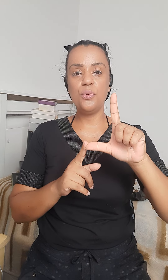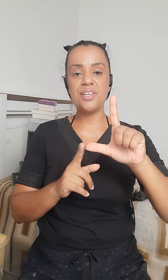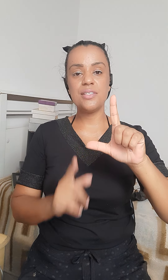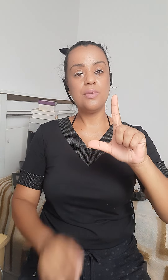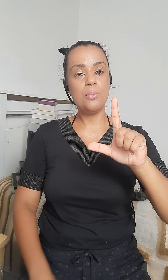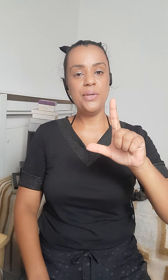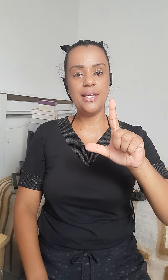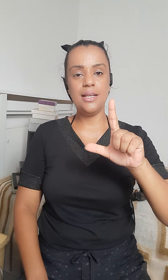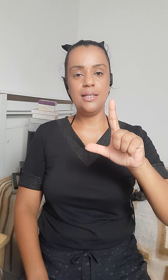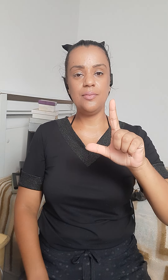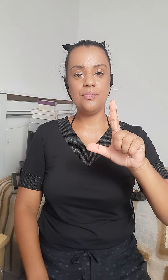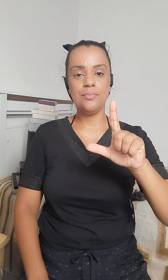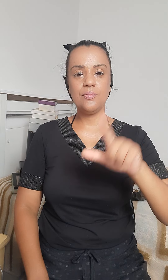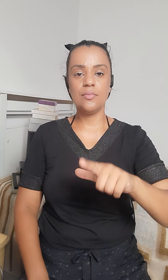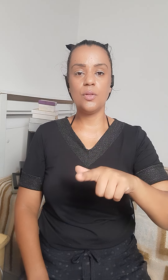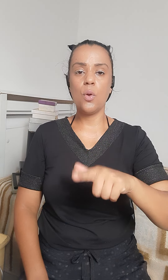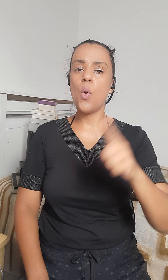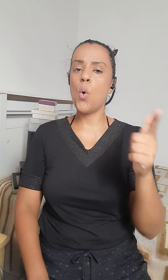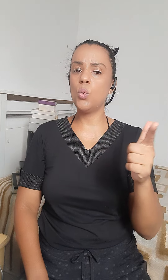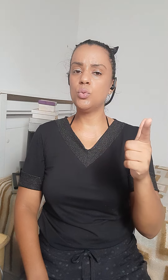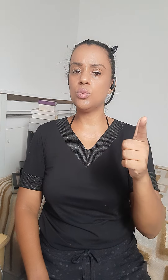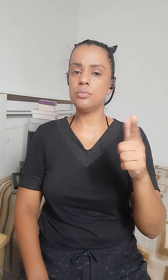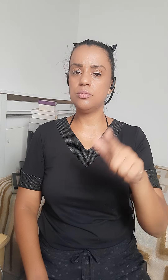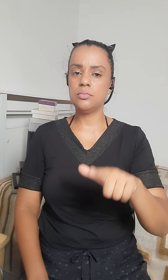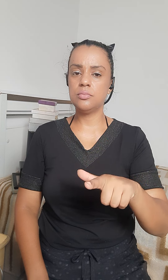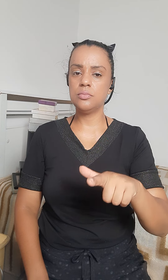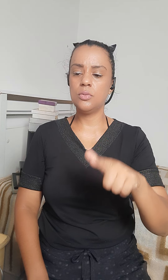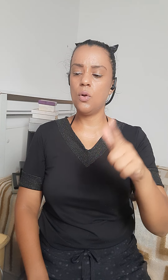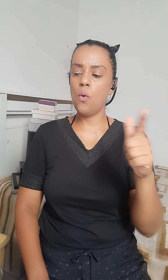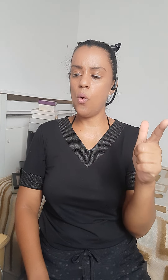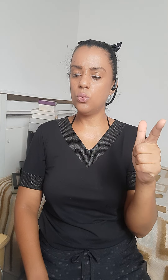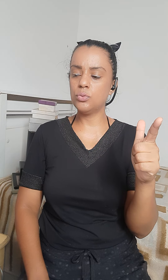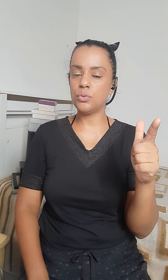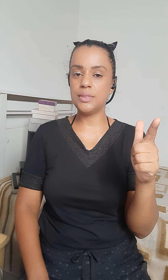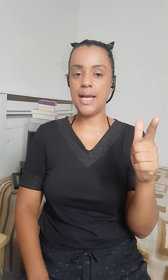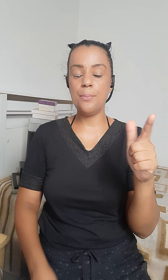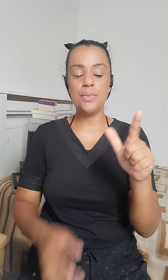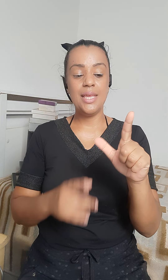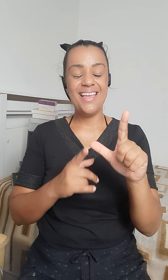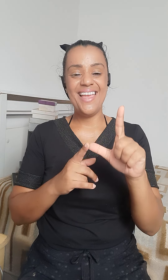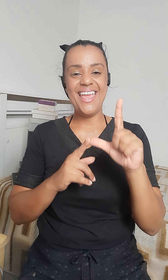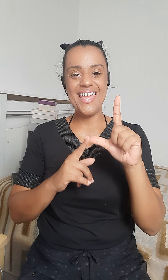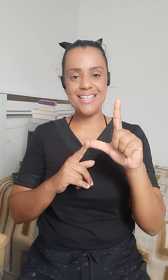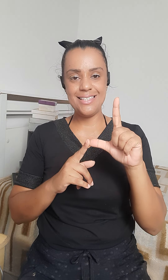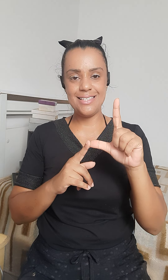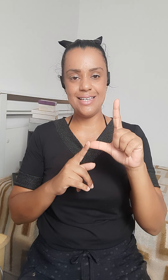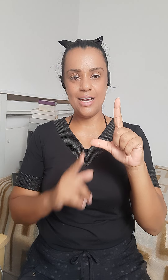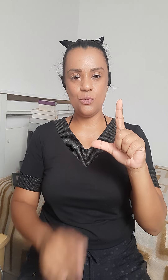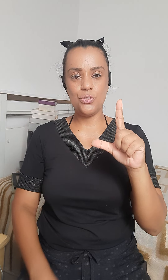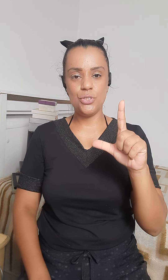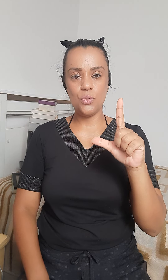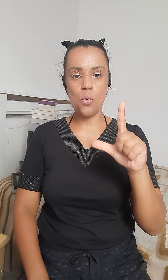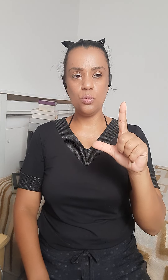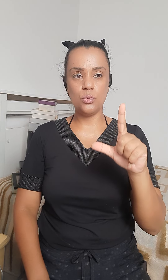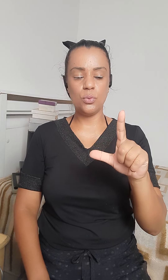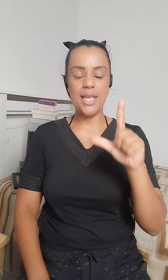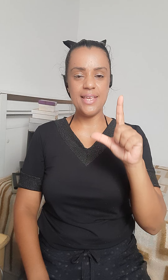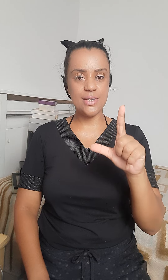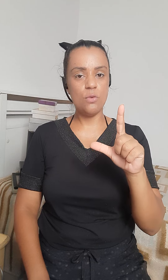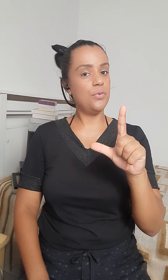Configuração da mão em L. Outro, outro, tá? Esse sinal de outro, essa